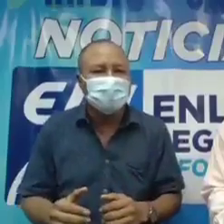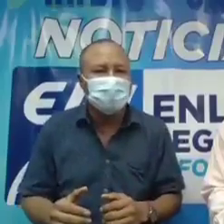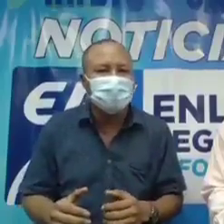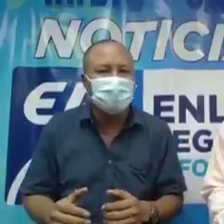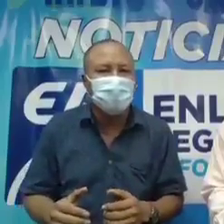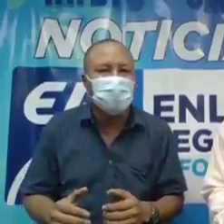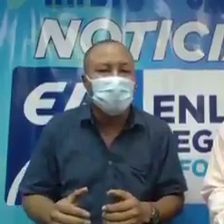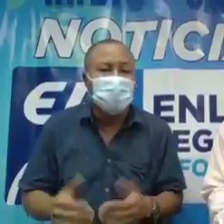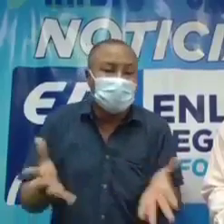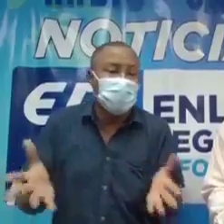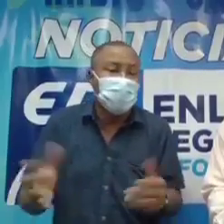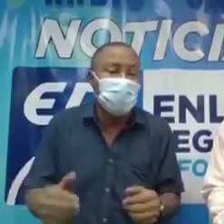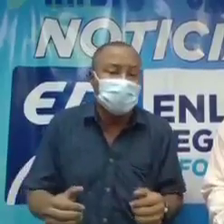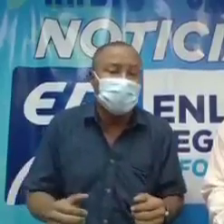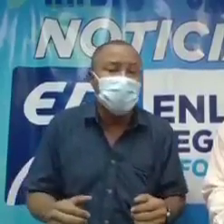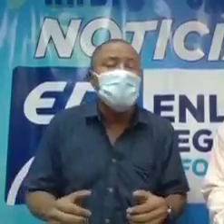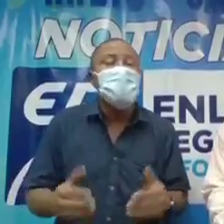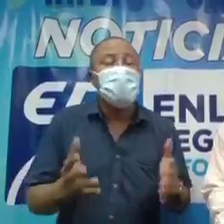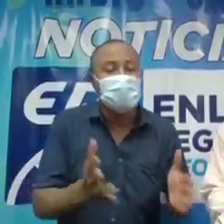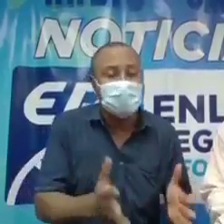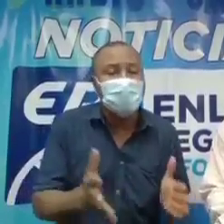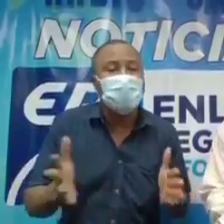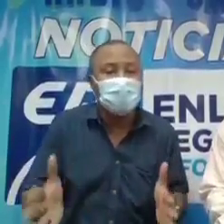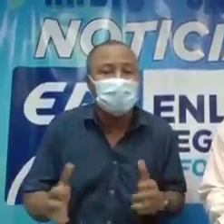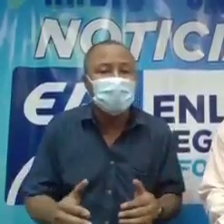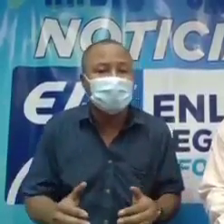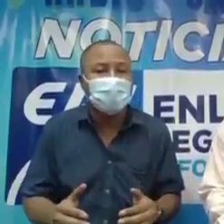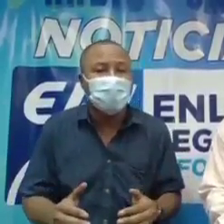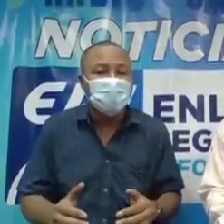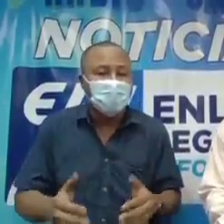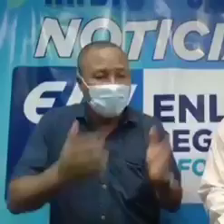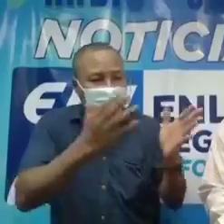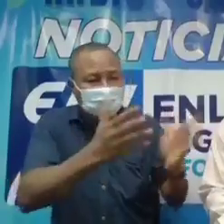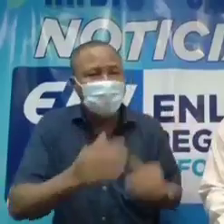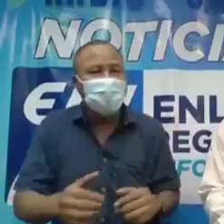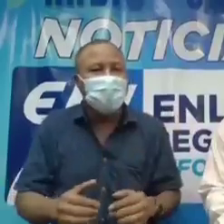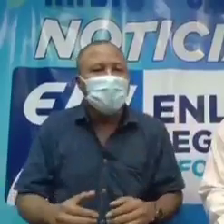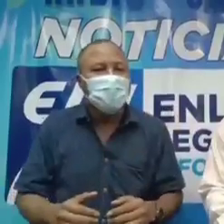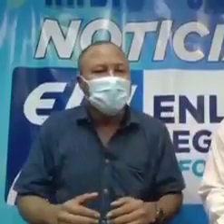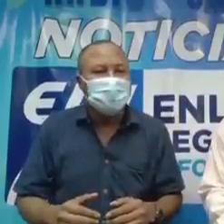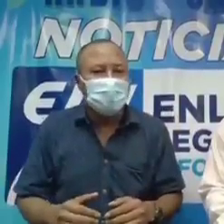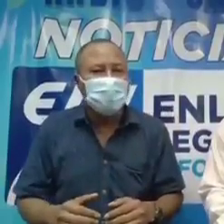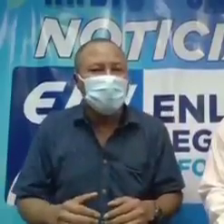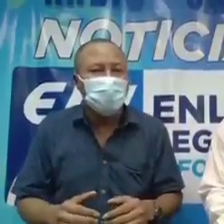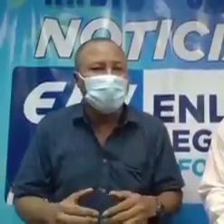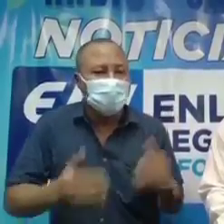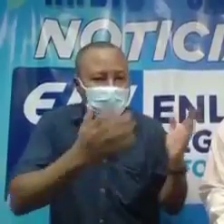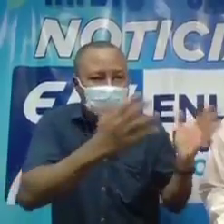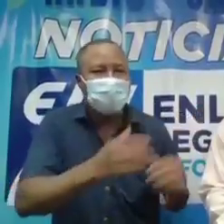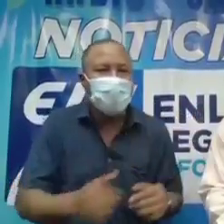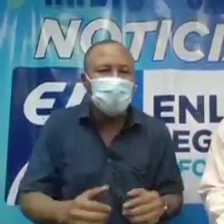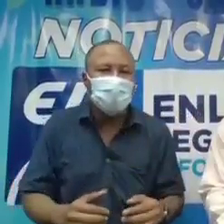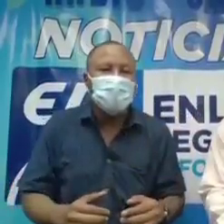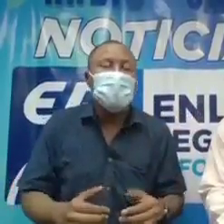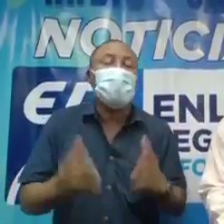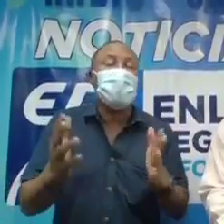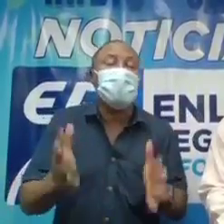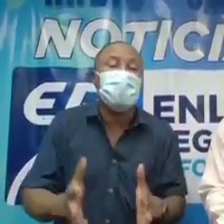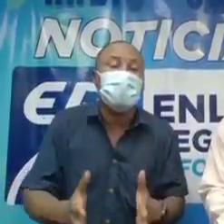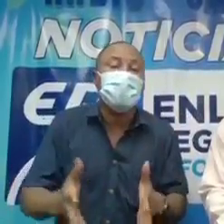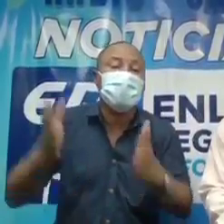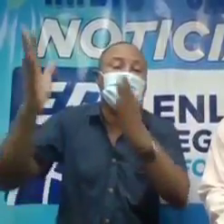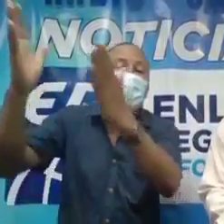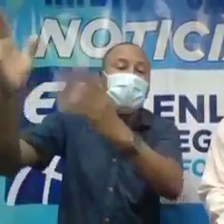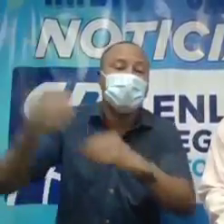la administración anterior? ¿Por qué no lo hacen? ¿Por qué no fiscalizan el tema del muro escollera de Pehue? ¿Por